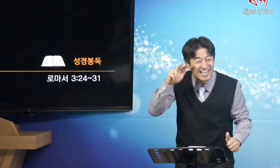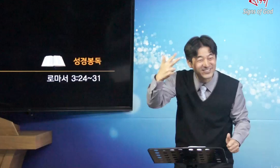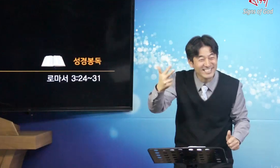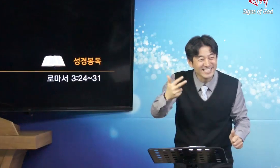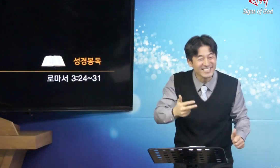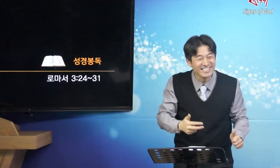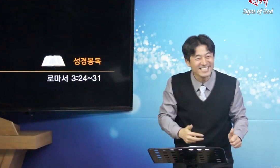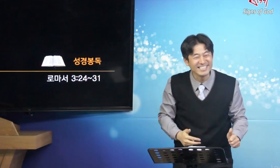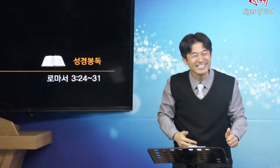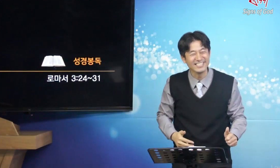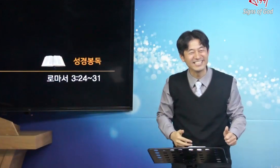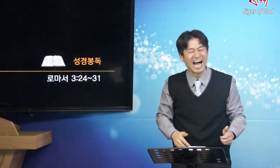한번 부탁드립니다.